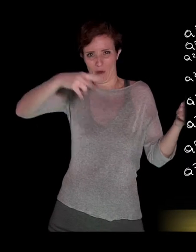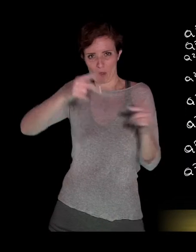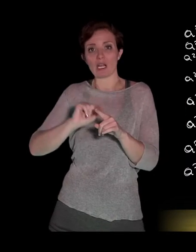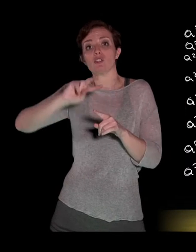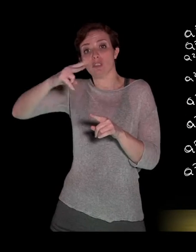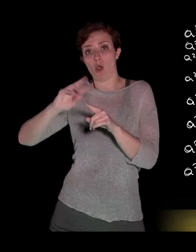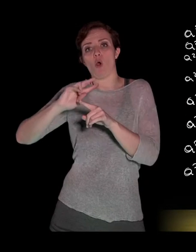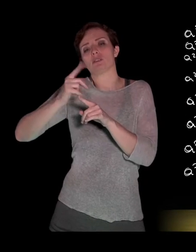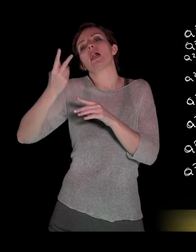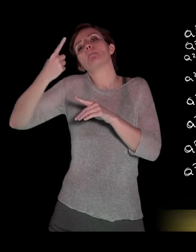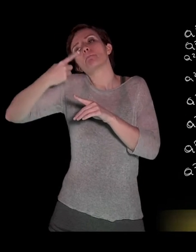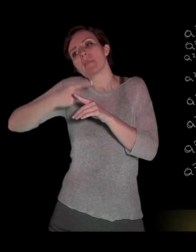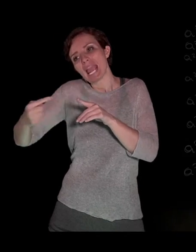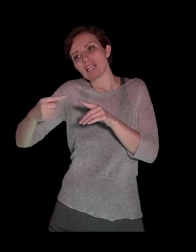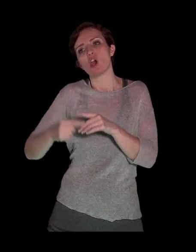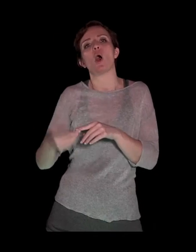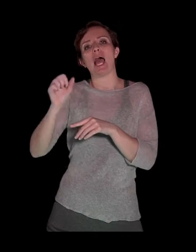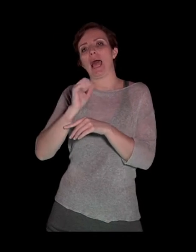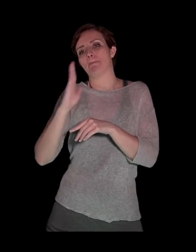singole basi